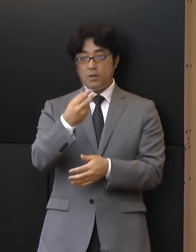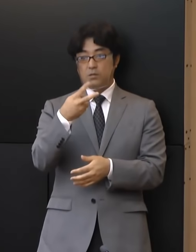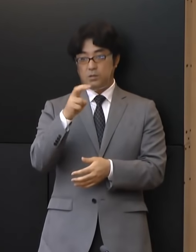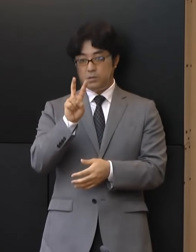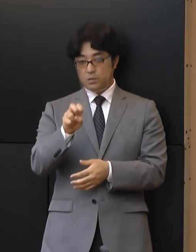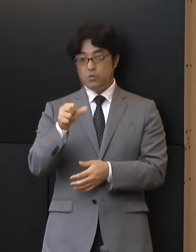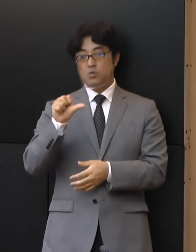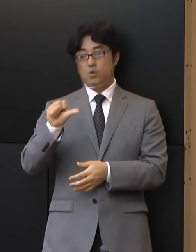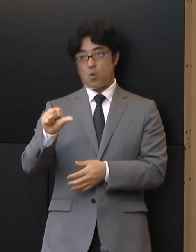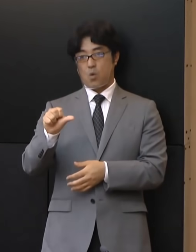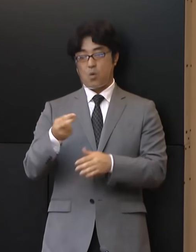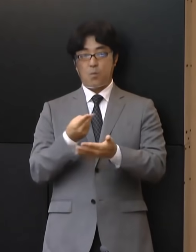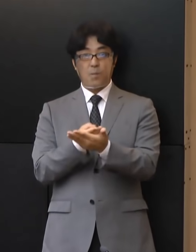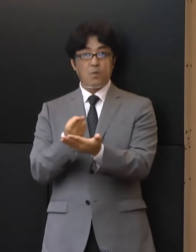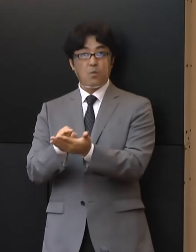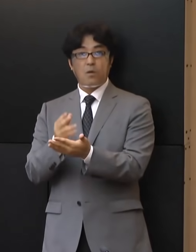床、